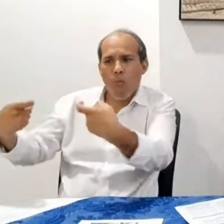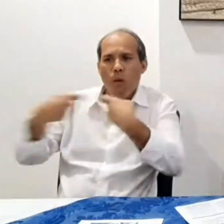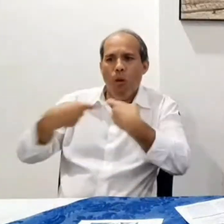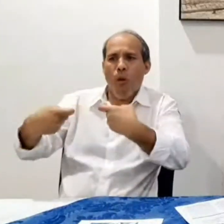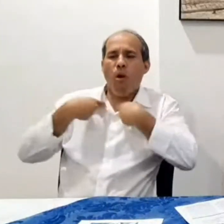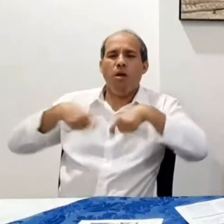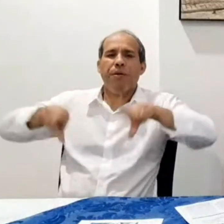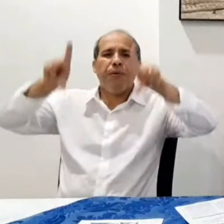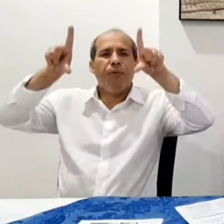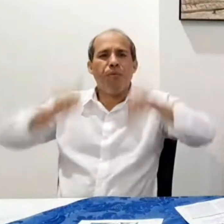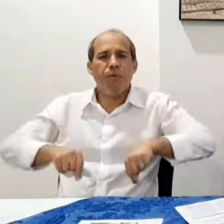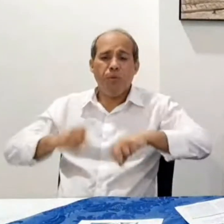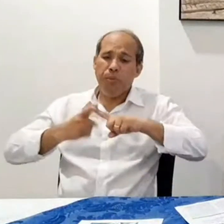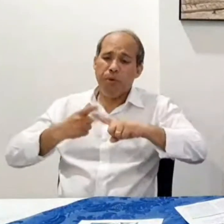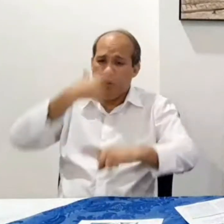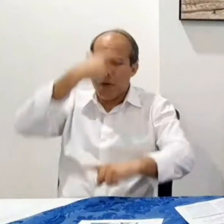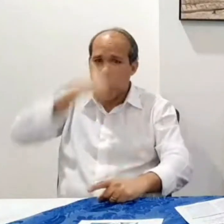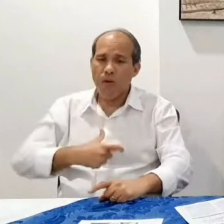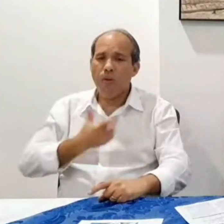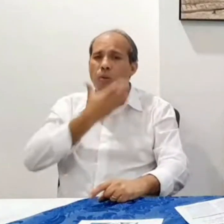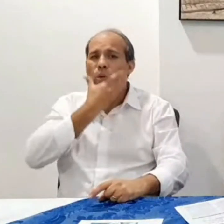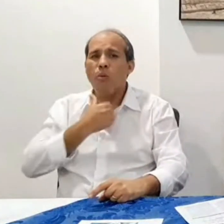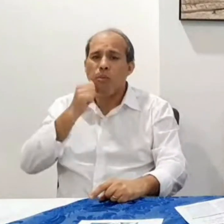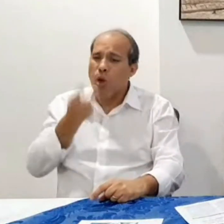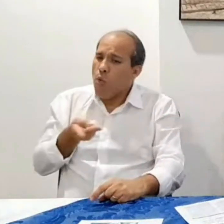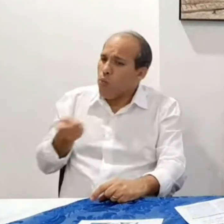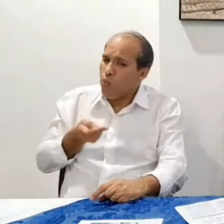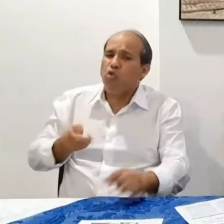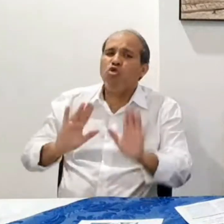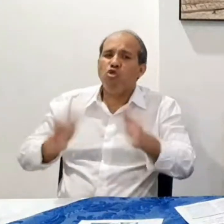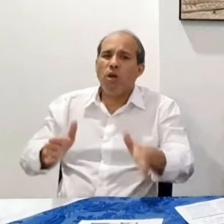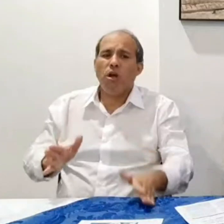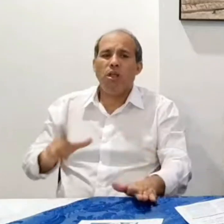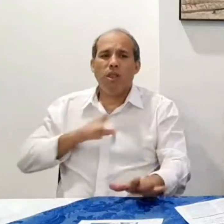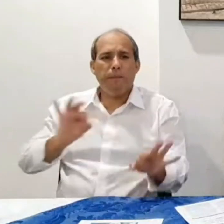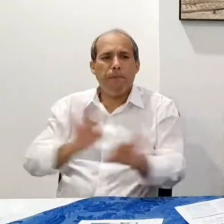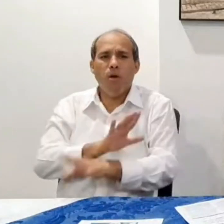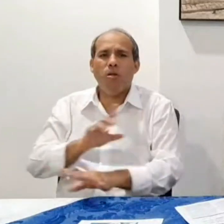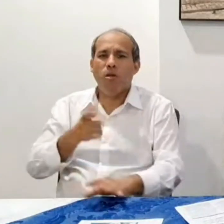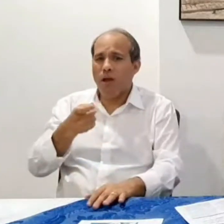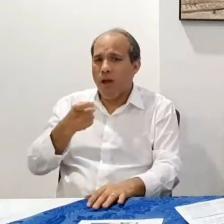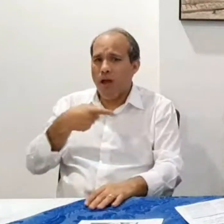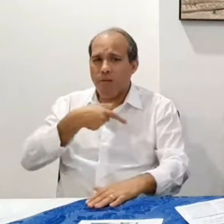também em função do homem do campo e da mulher estarem armadas.